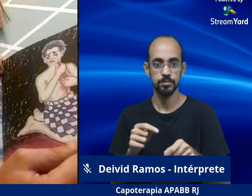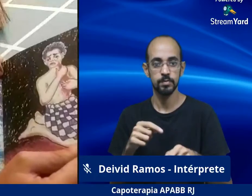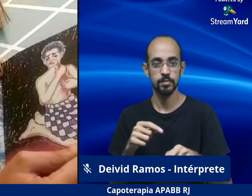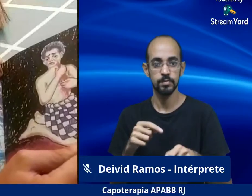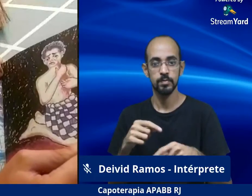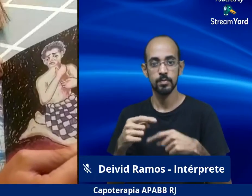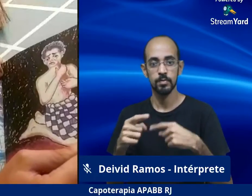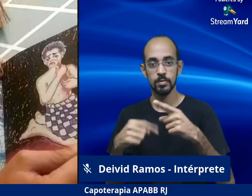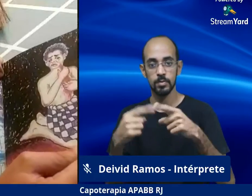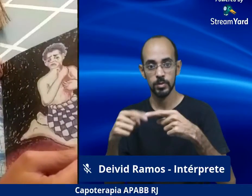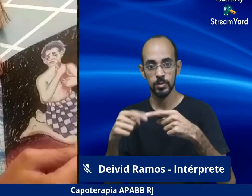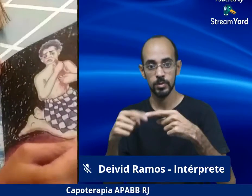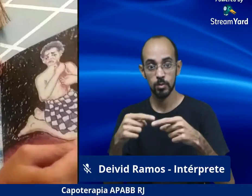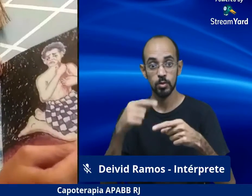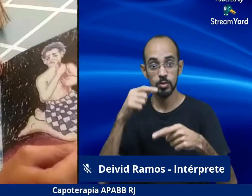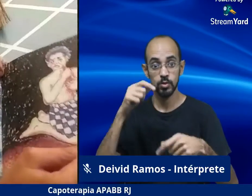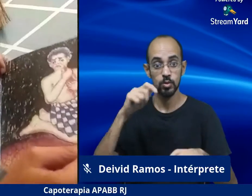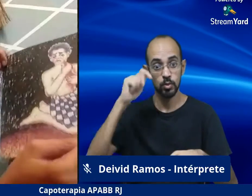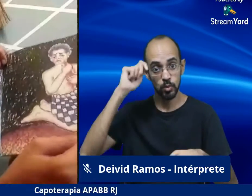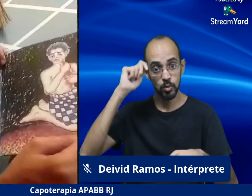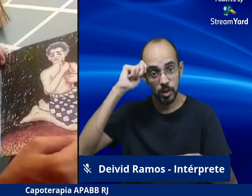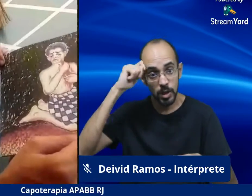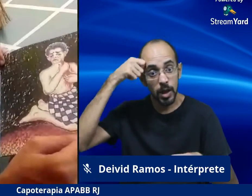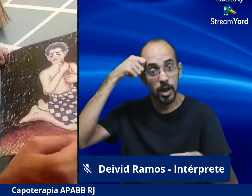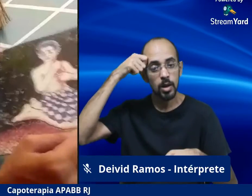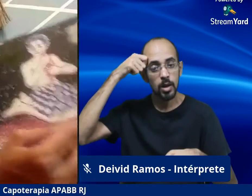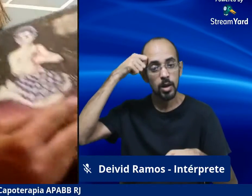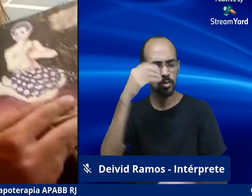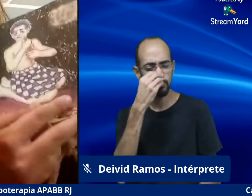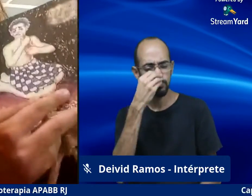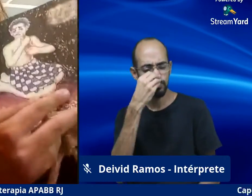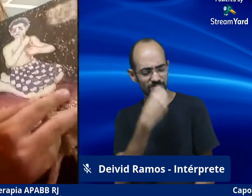Um negro abandonado à sua sorte,